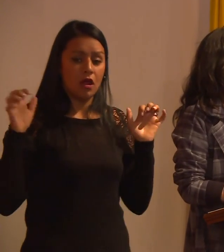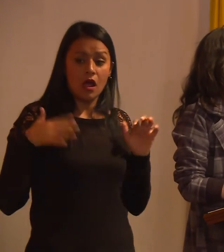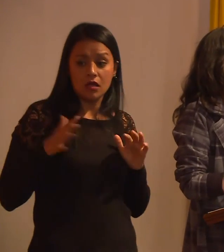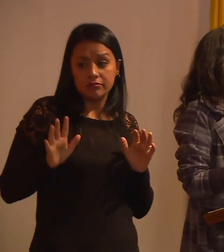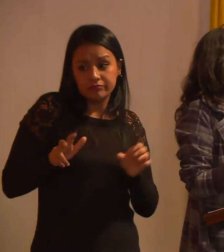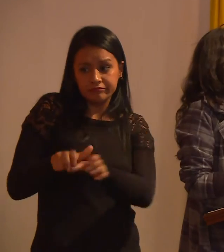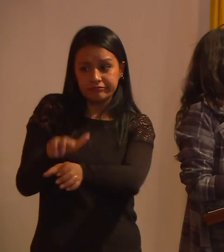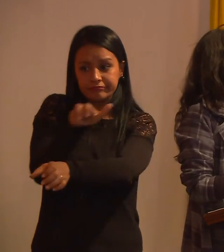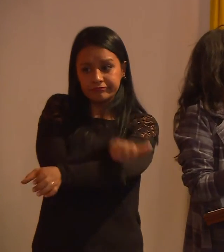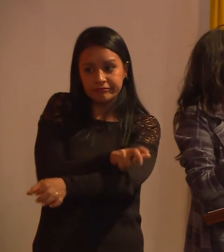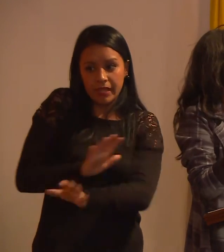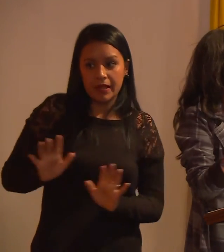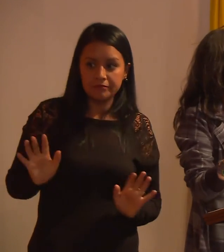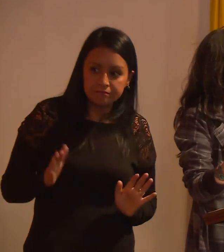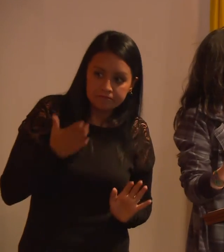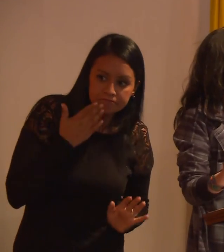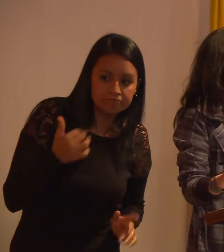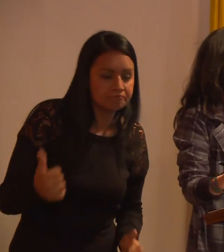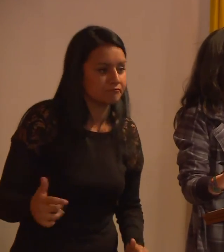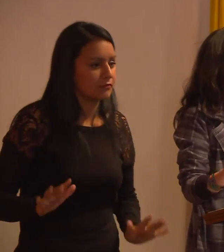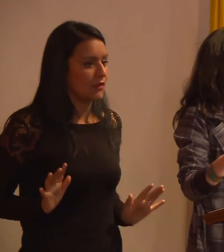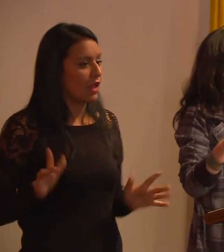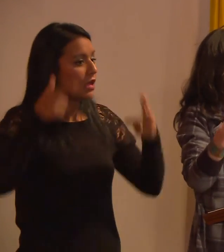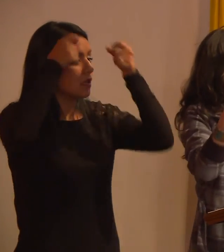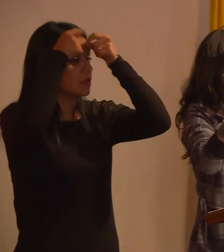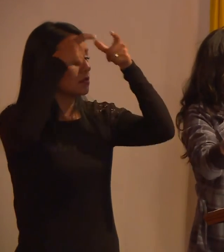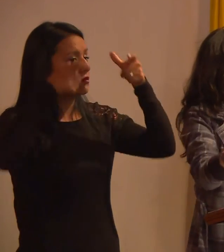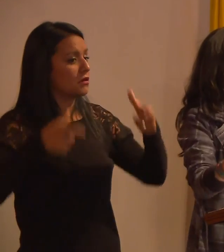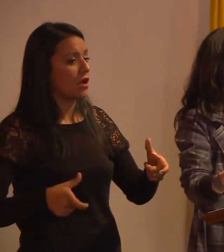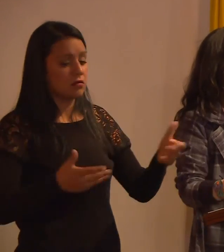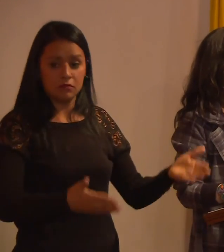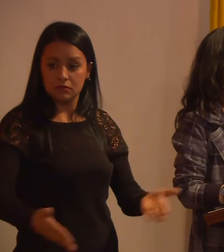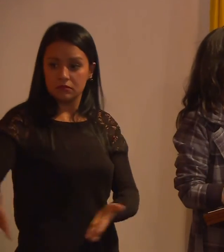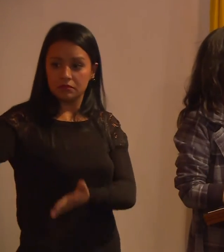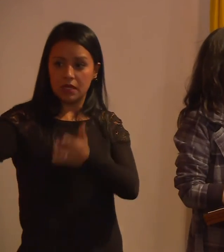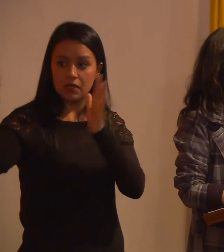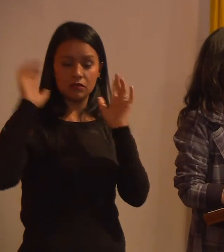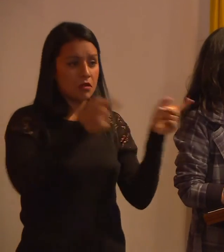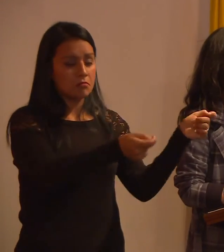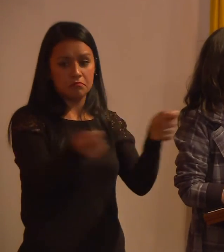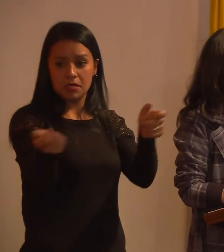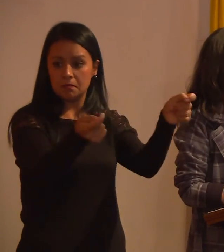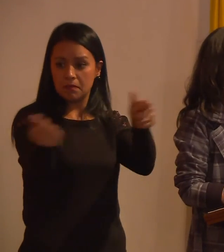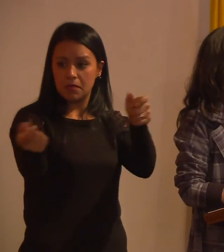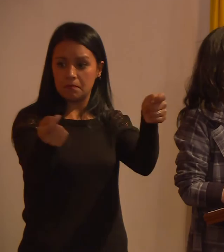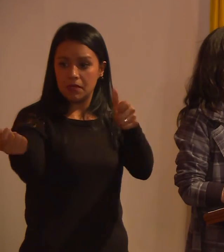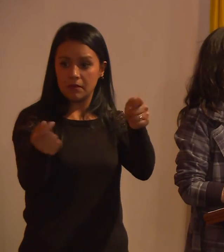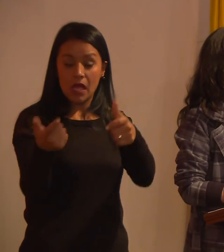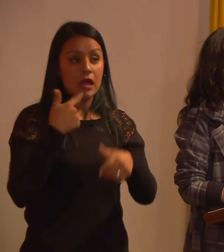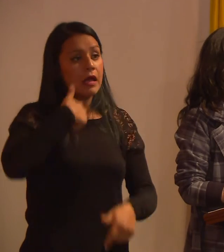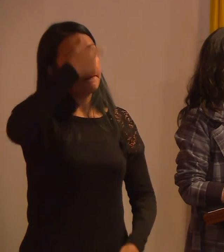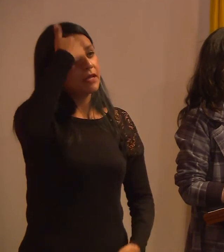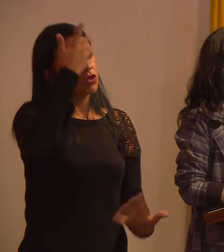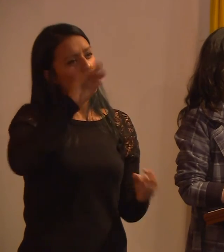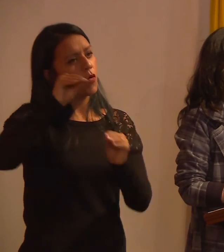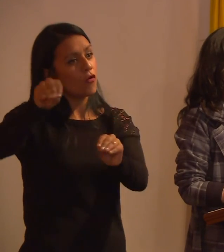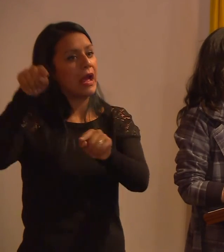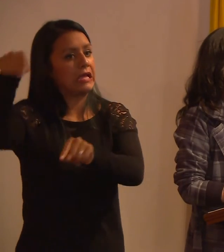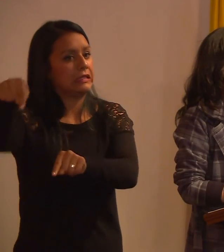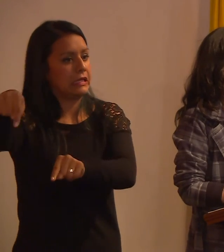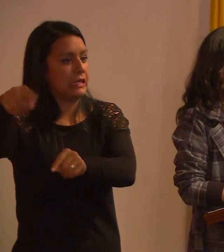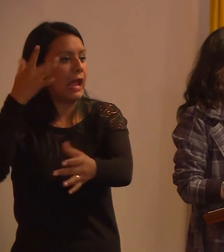lado y suponer que entonces el Estado, vía los otros entes financiadores, entonces piense la formación de maestros desde